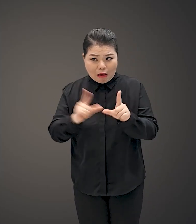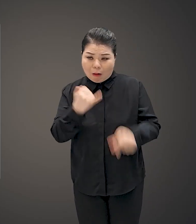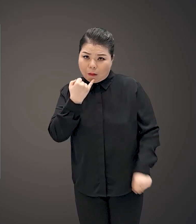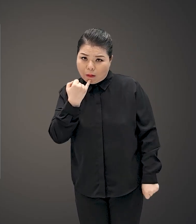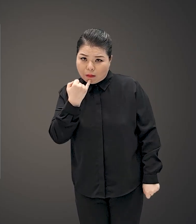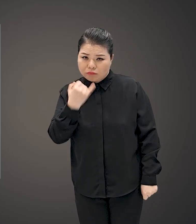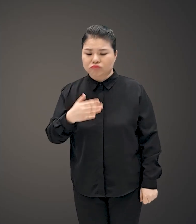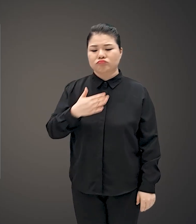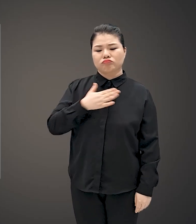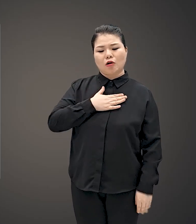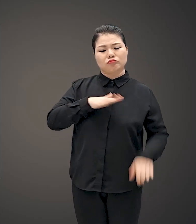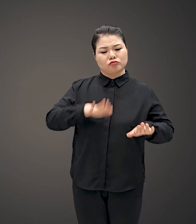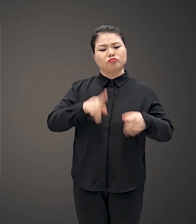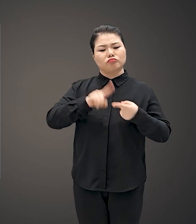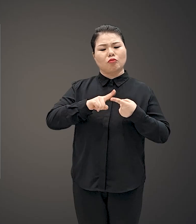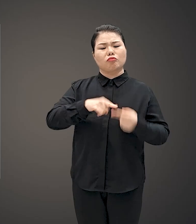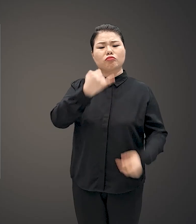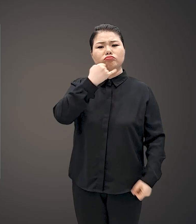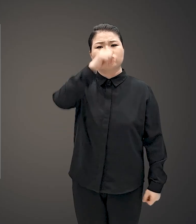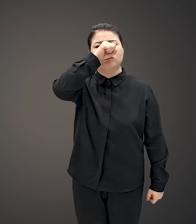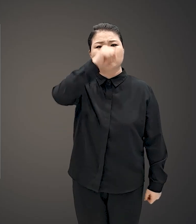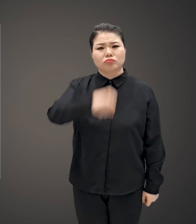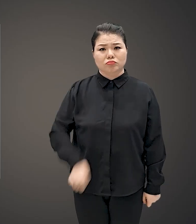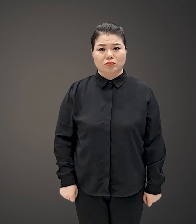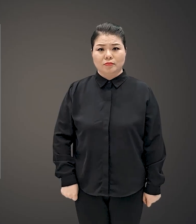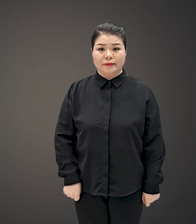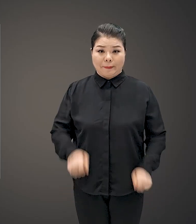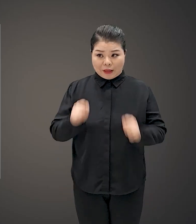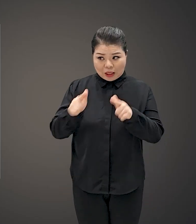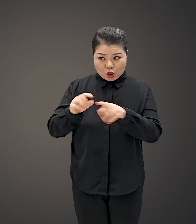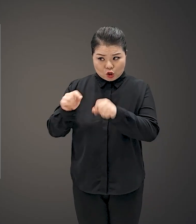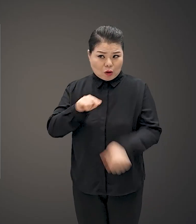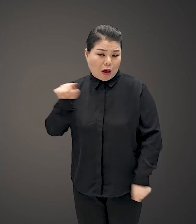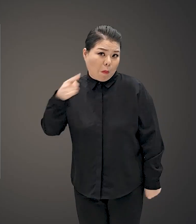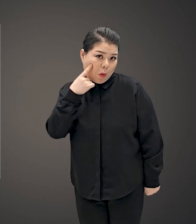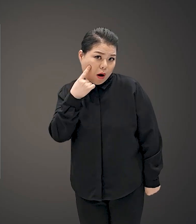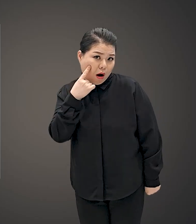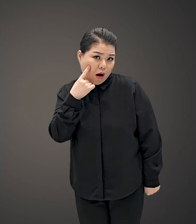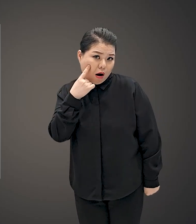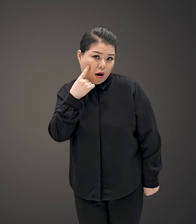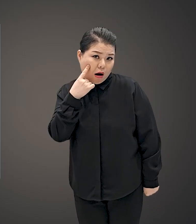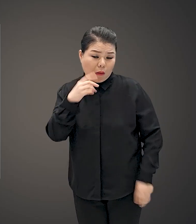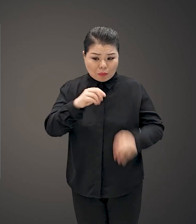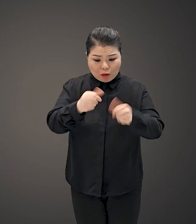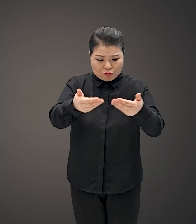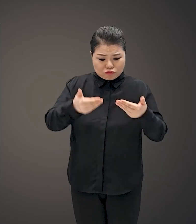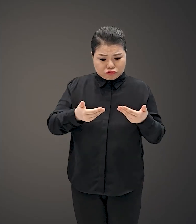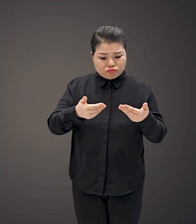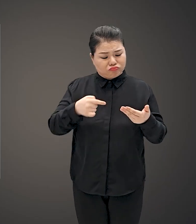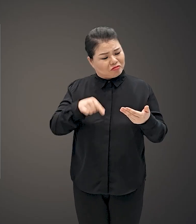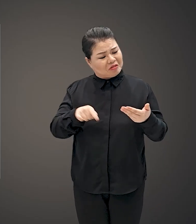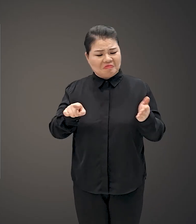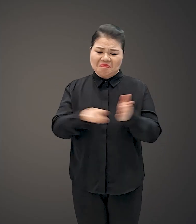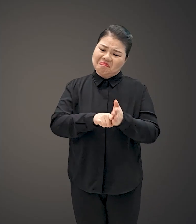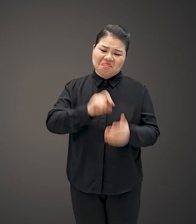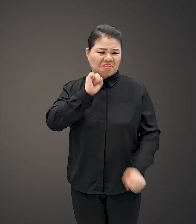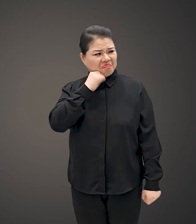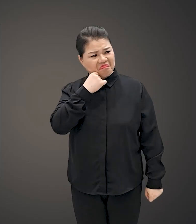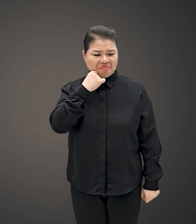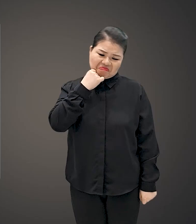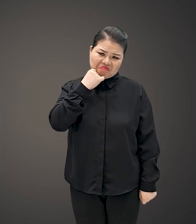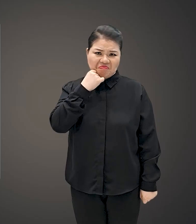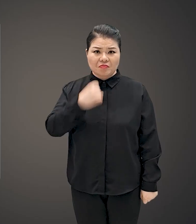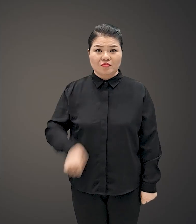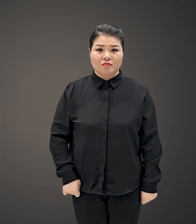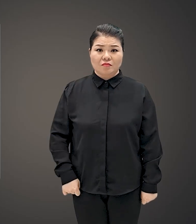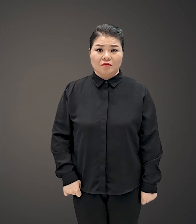난 지금이 좋은데. 나도 이참에 육지로 나갈까? 땅을 준다는데 난 못 믿어.